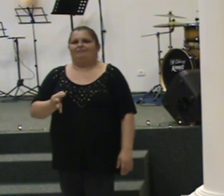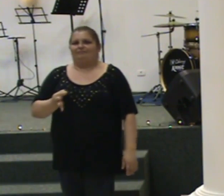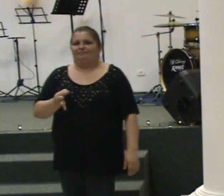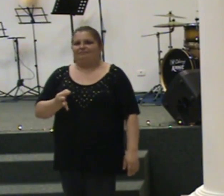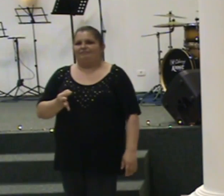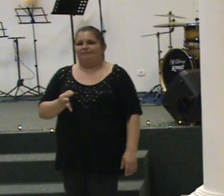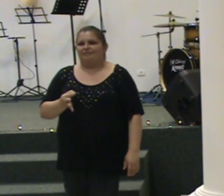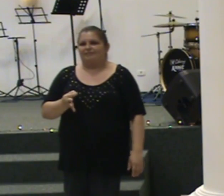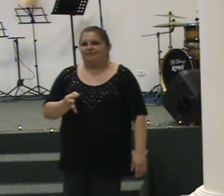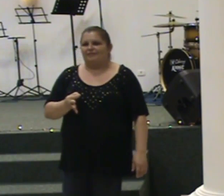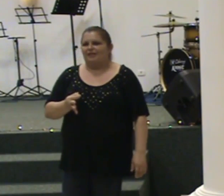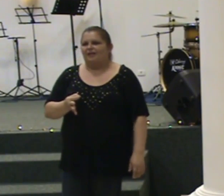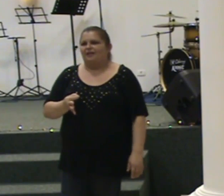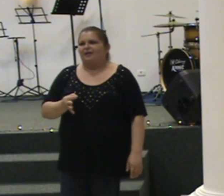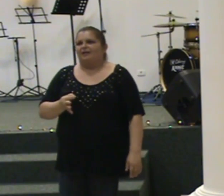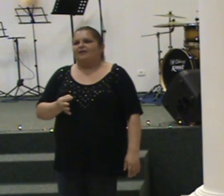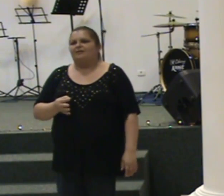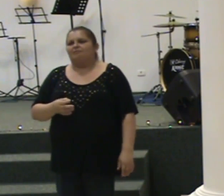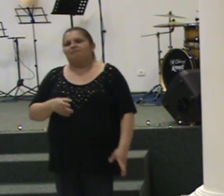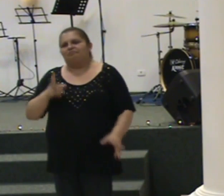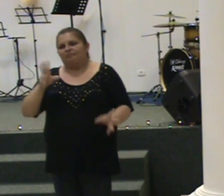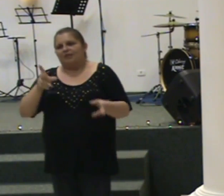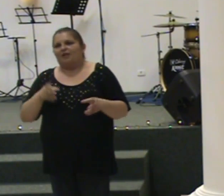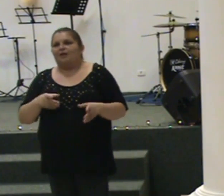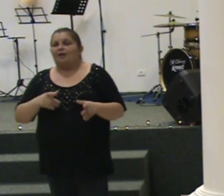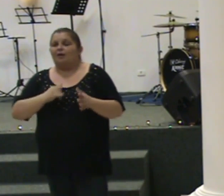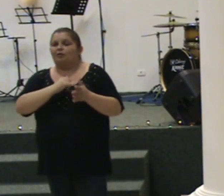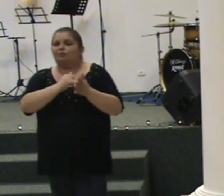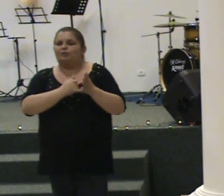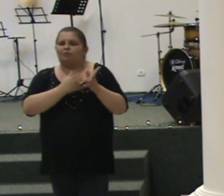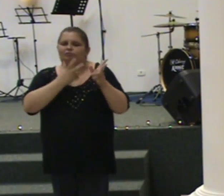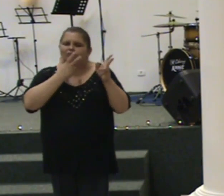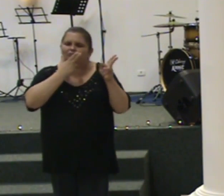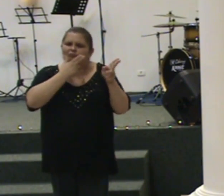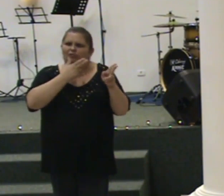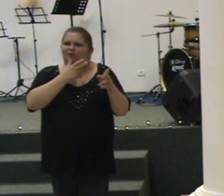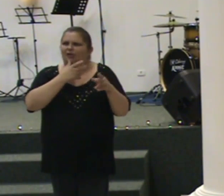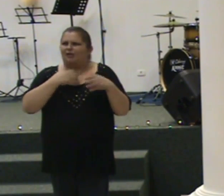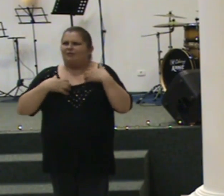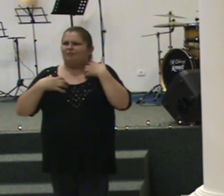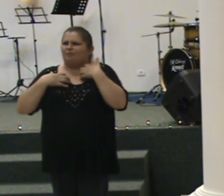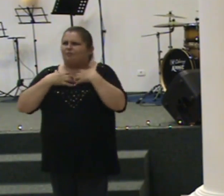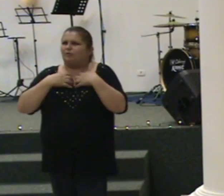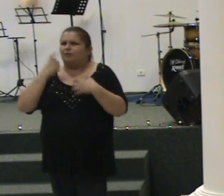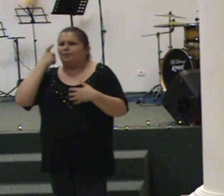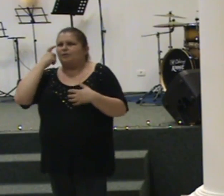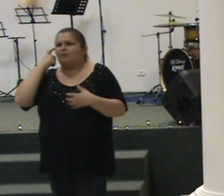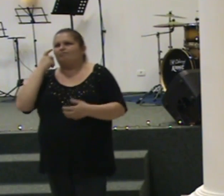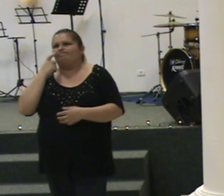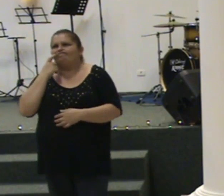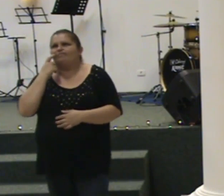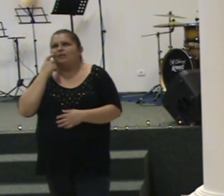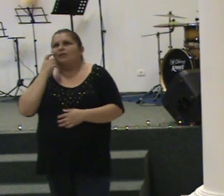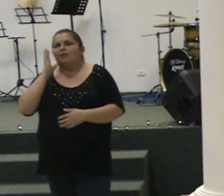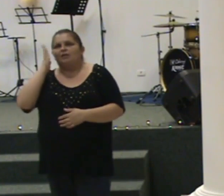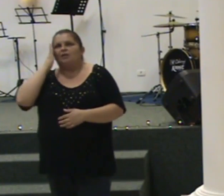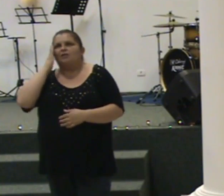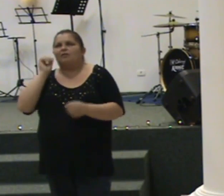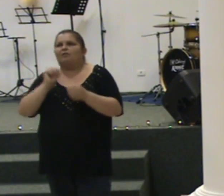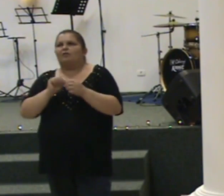Deus escolhe a pessoa certa. Quando José vai dormir, antes dele dormir, ele estava já com um plano decidido. Ele falou assim, já